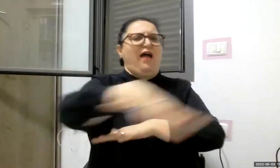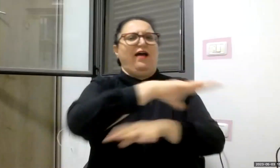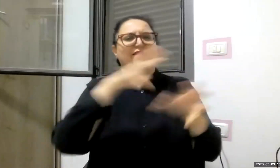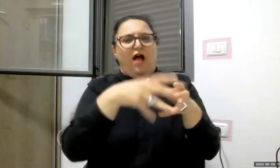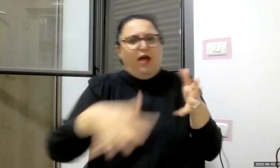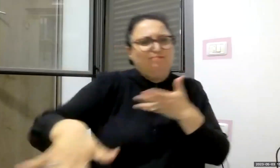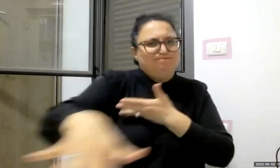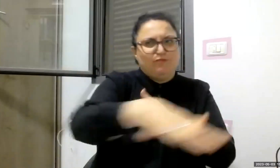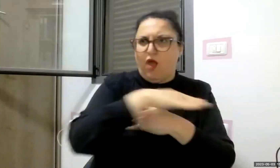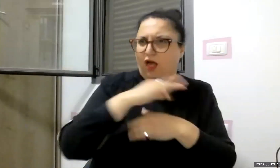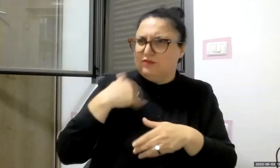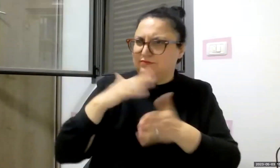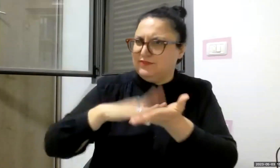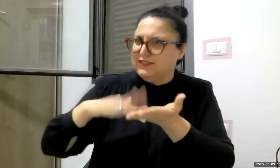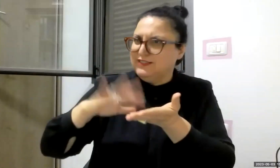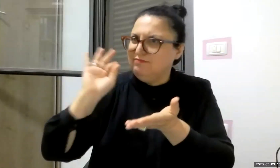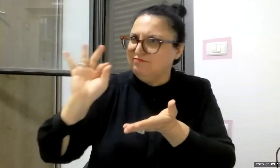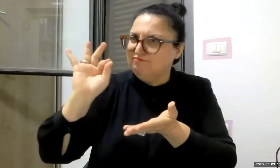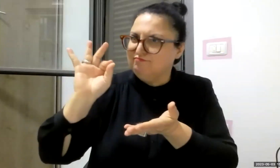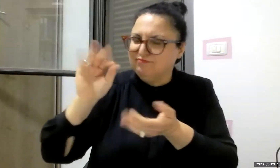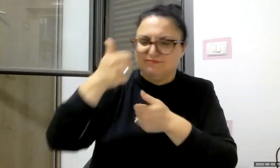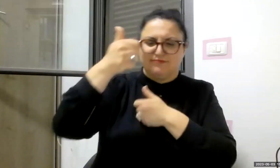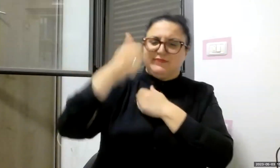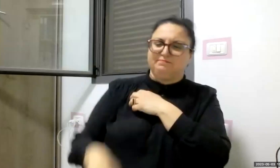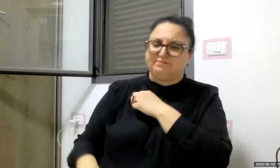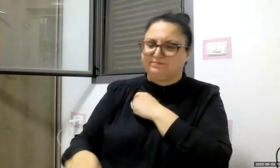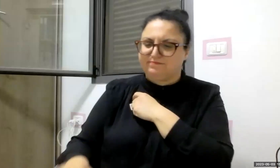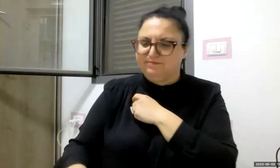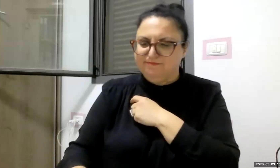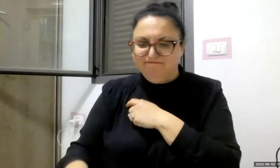מופרדת מהמרחב השומע.